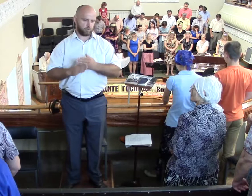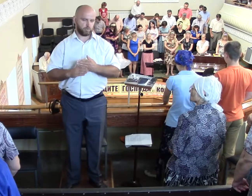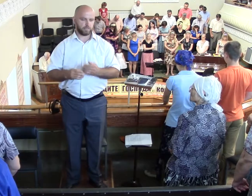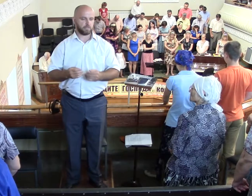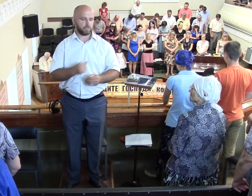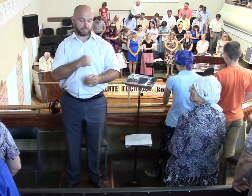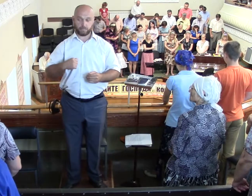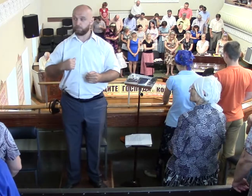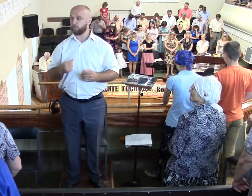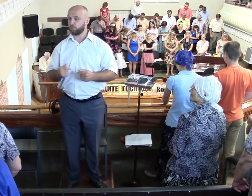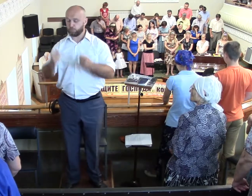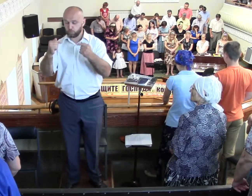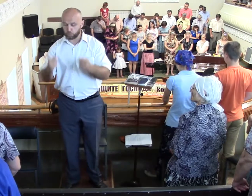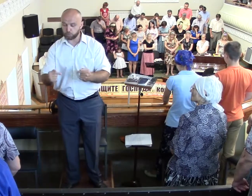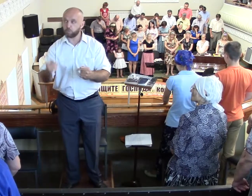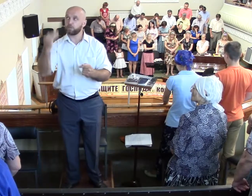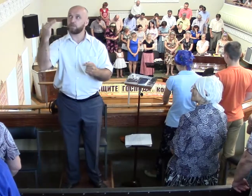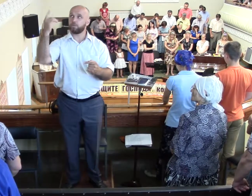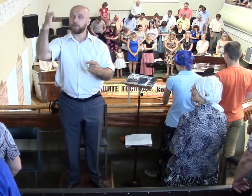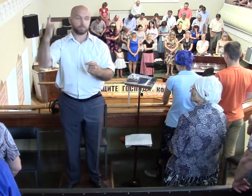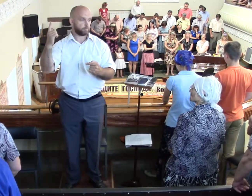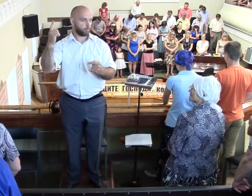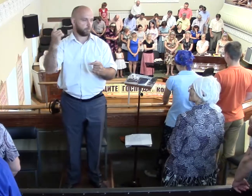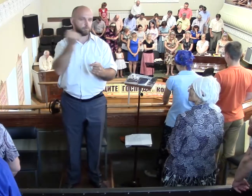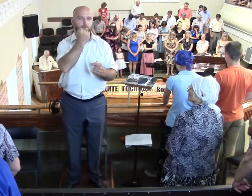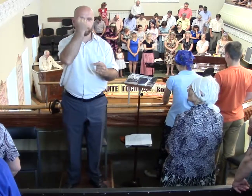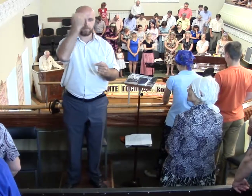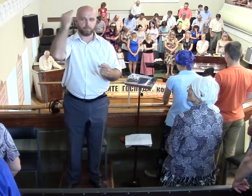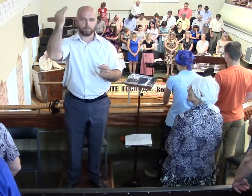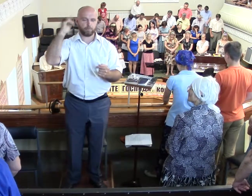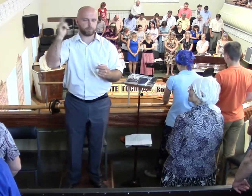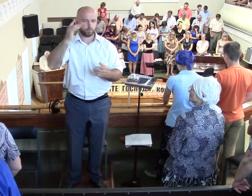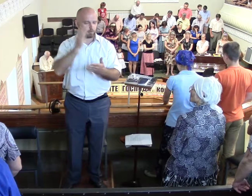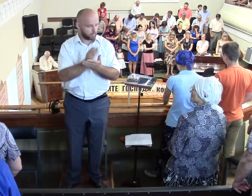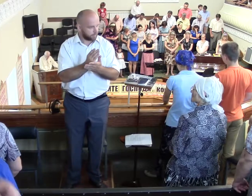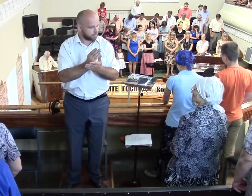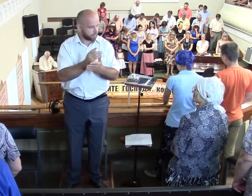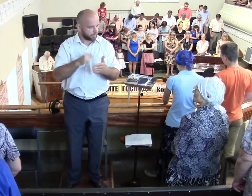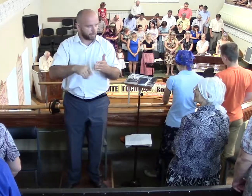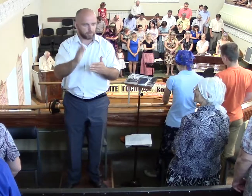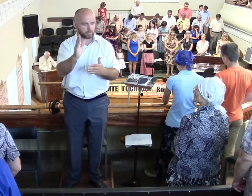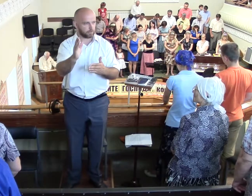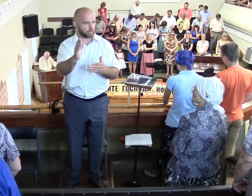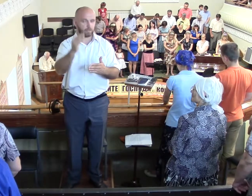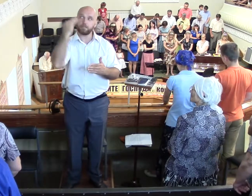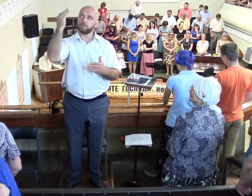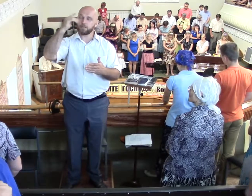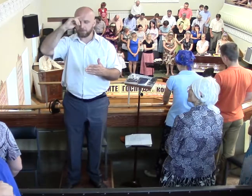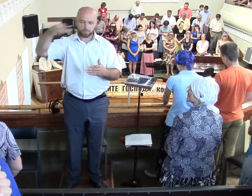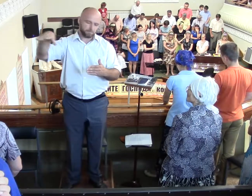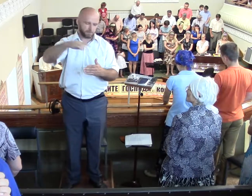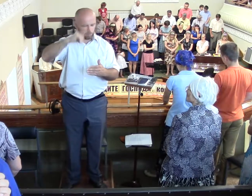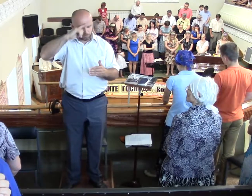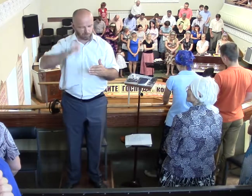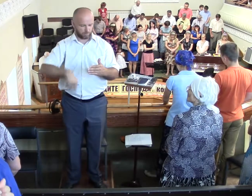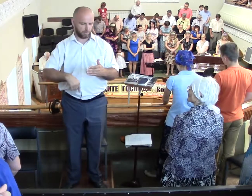достойном состоянии. Господь наш, мы благодарим Тебя, что есть надежда, и Ты знаешь, Господи,